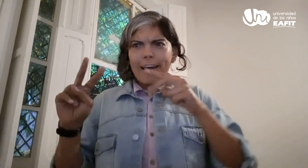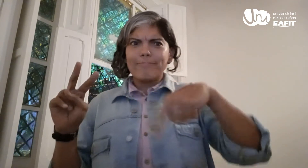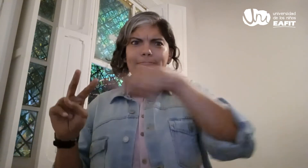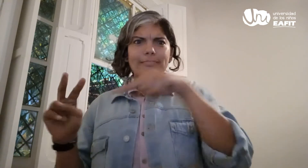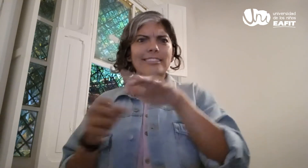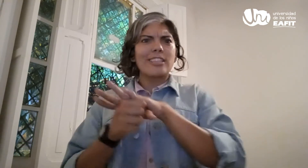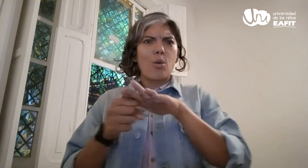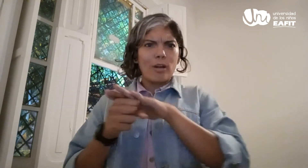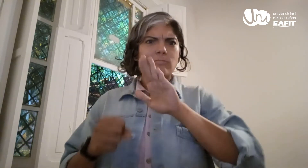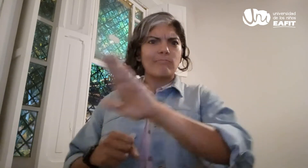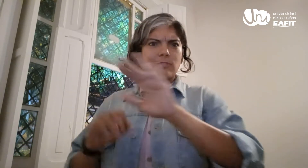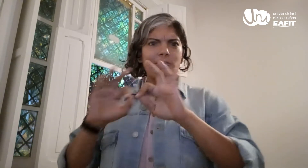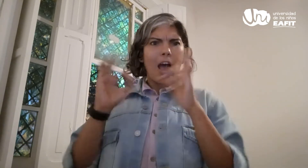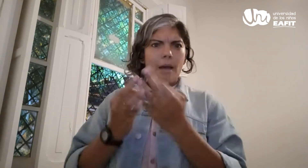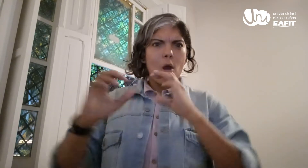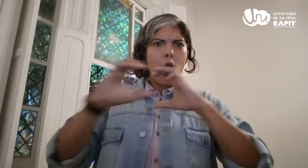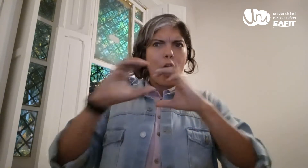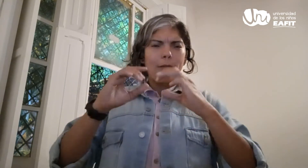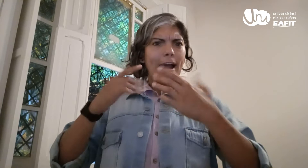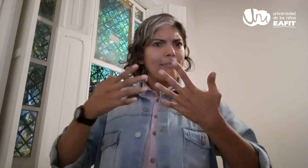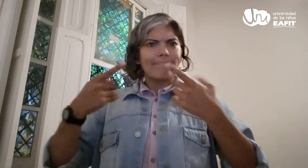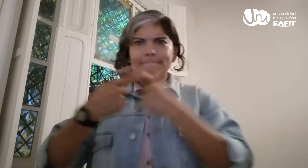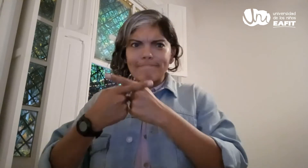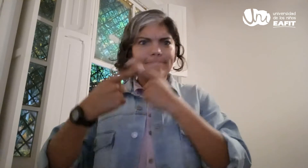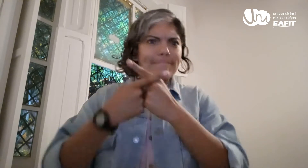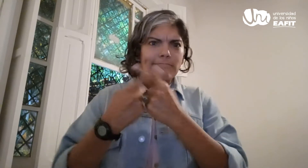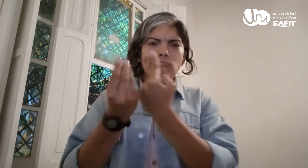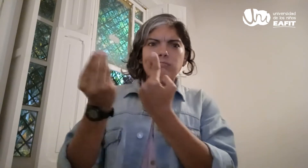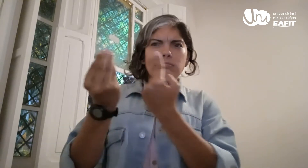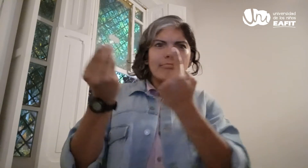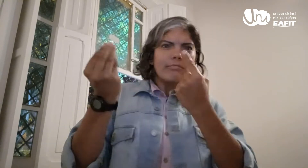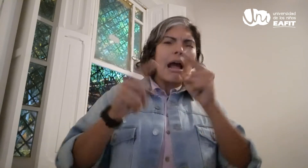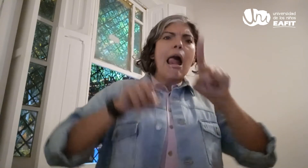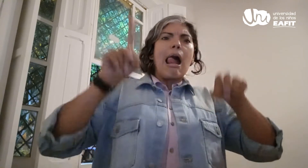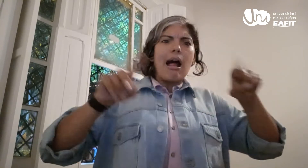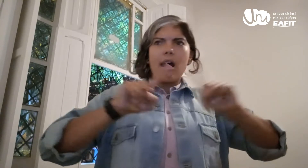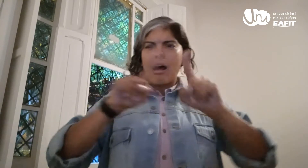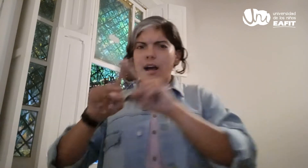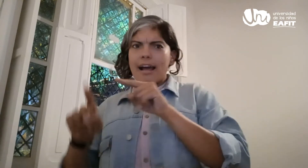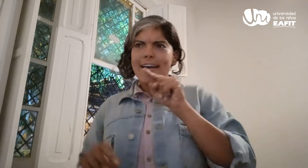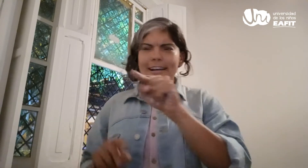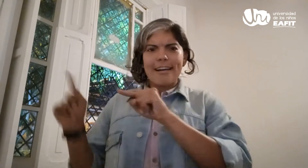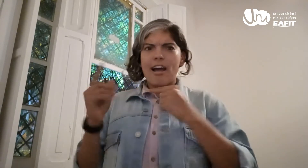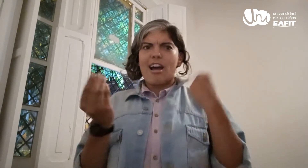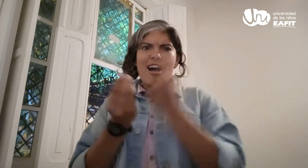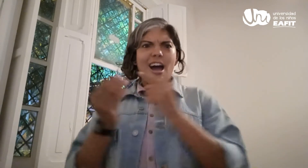entre las familias oyentes con integrantes sordos que conlleva al alejamiento de ellos de su núcleo familiar, pero también que